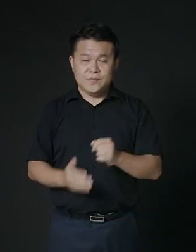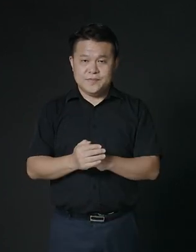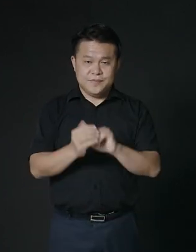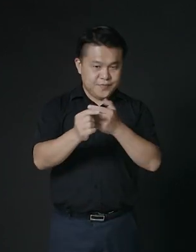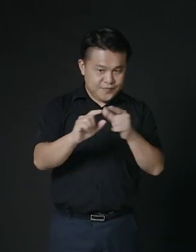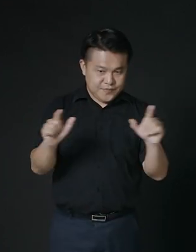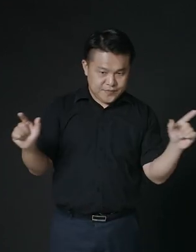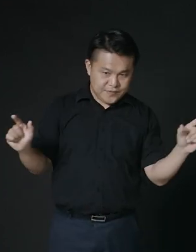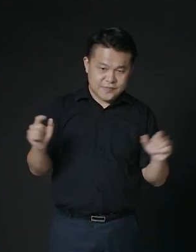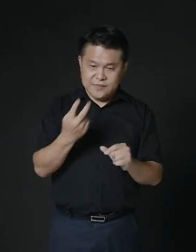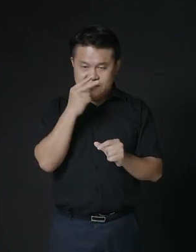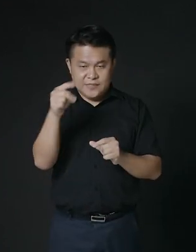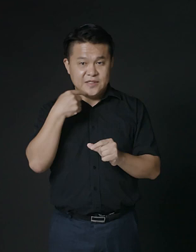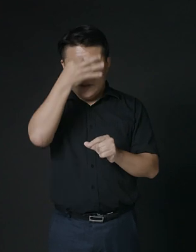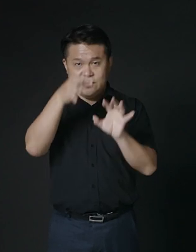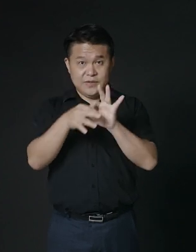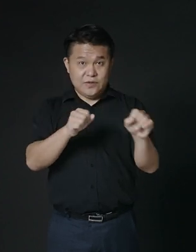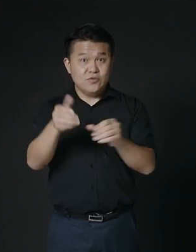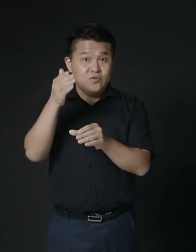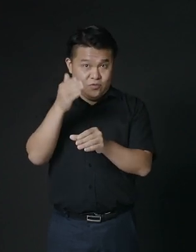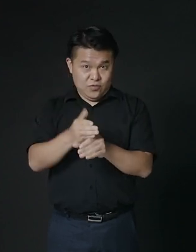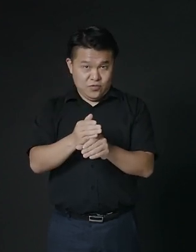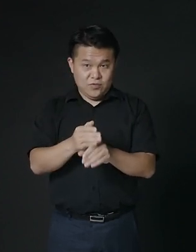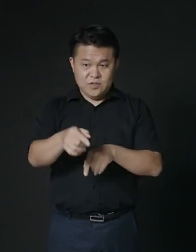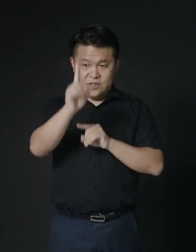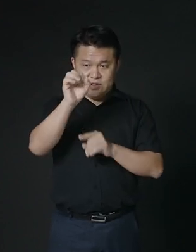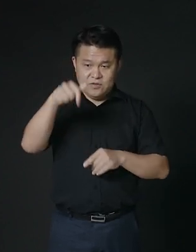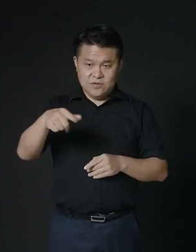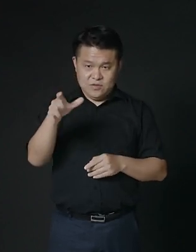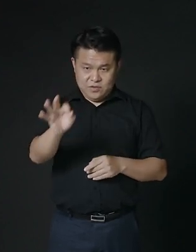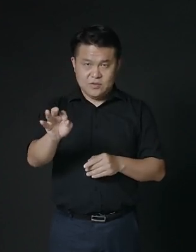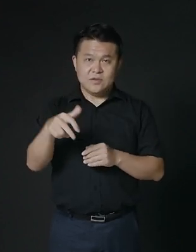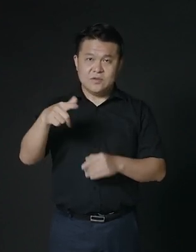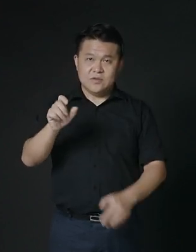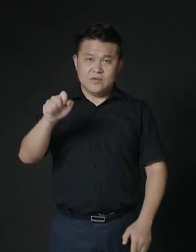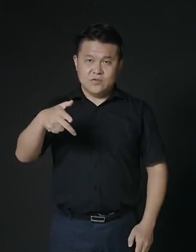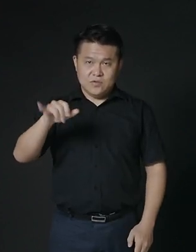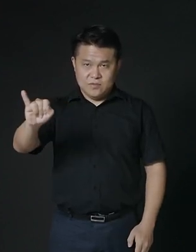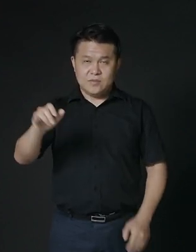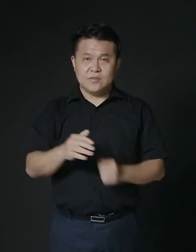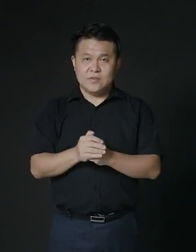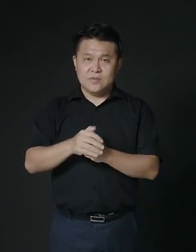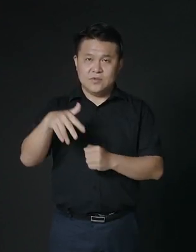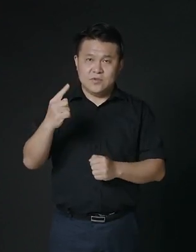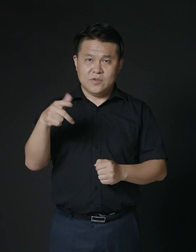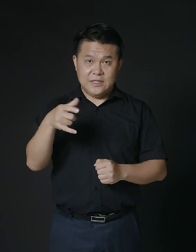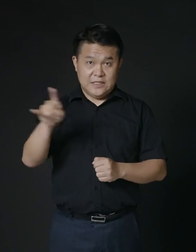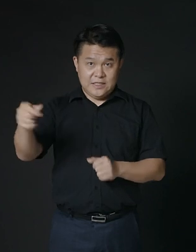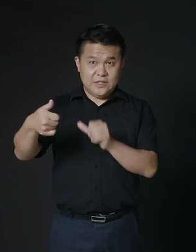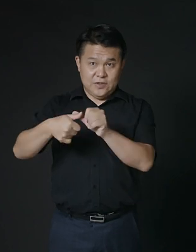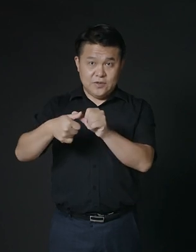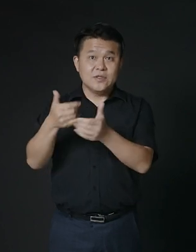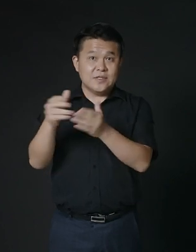다양한 시각 예술 분야에서 활동하고 있는 이우성 정유미 조 경 제 멘토